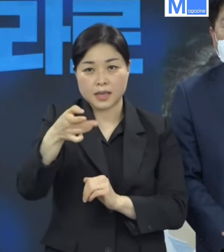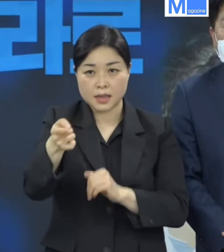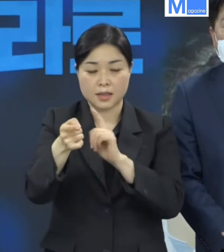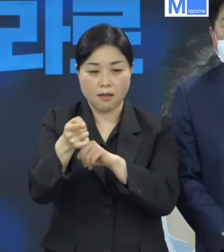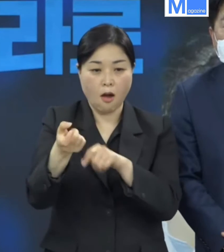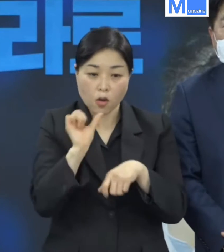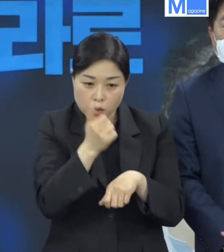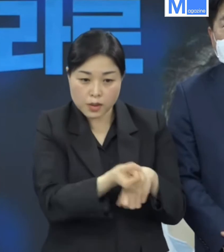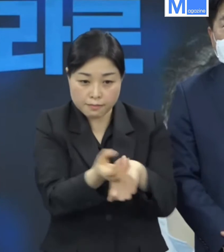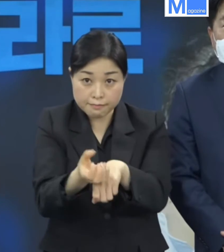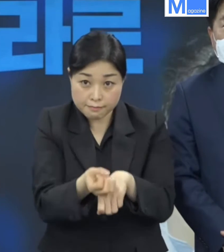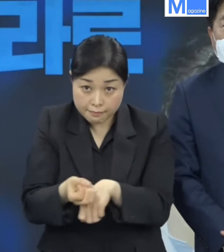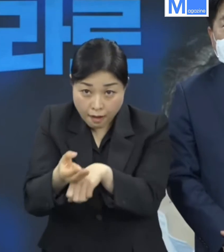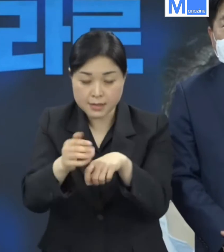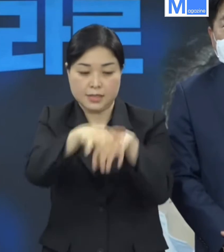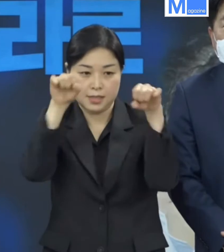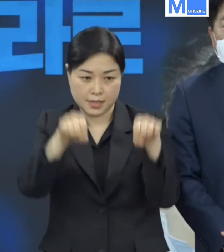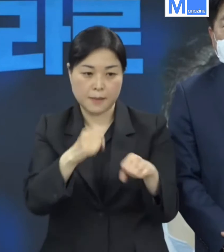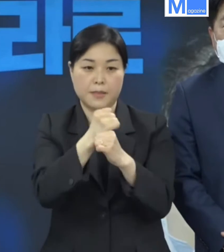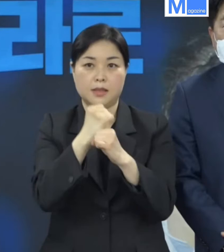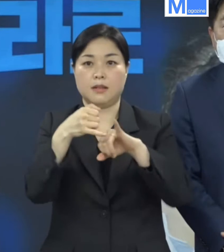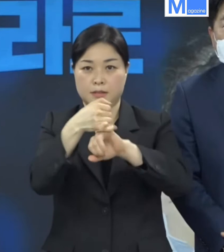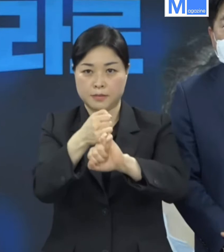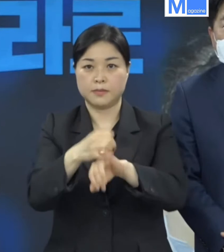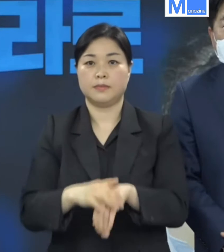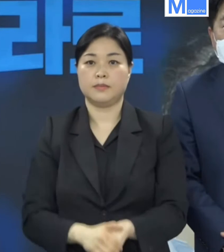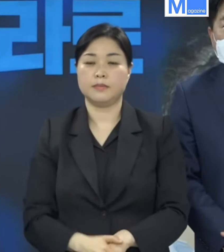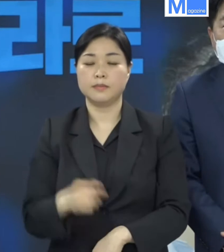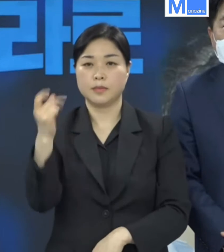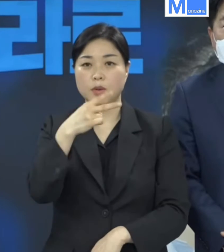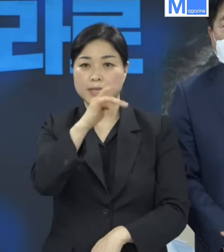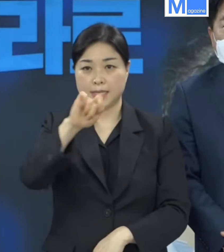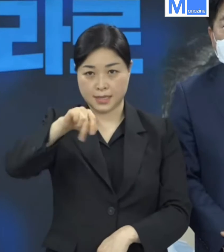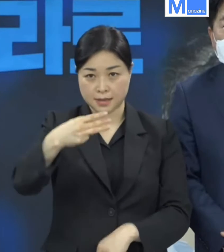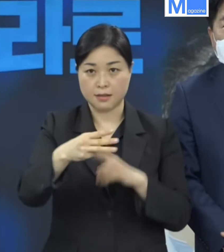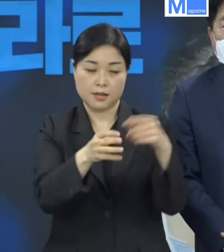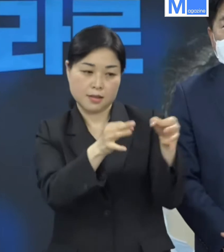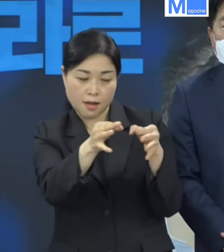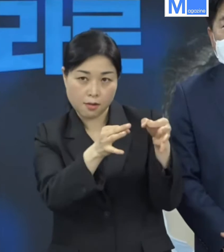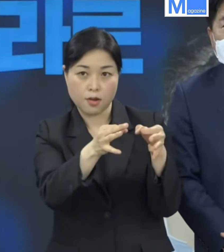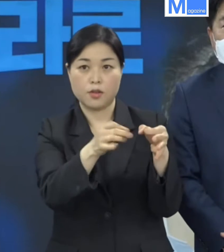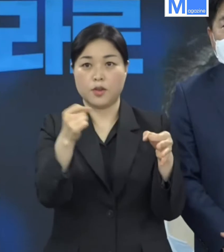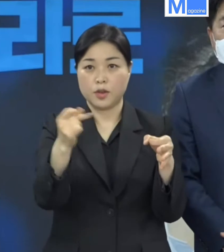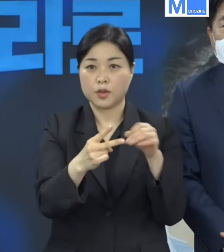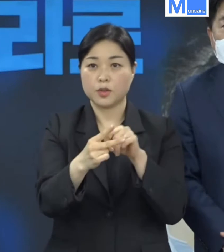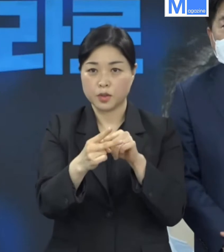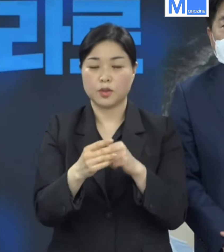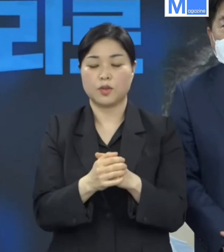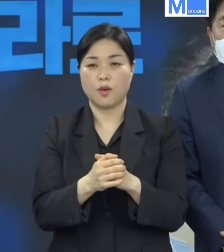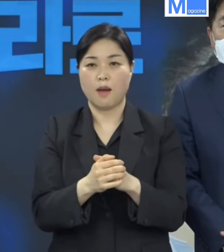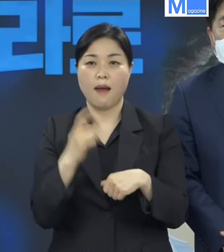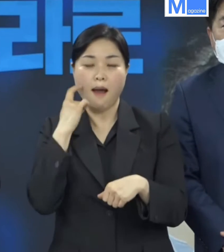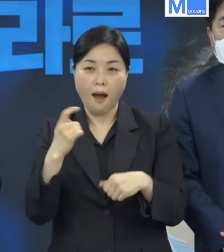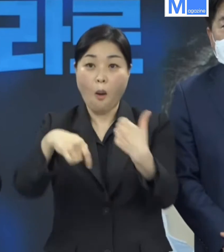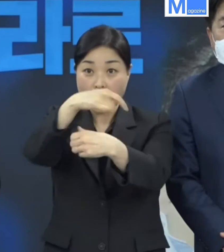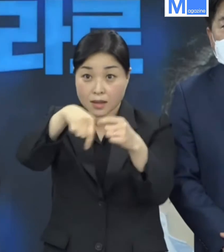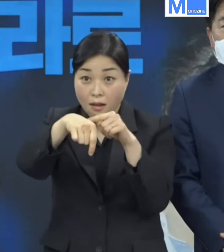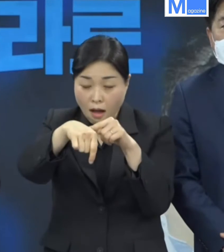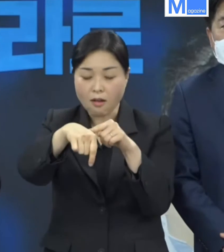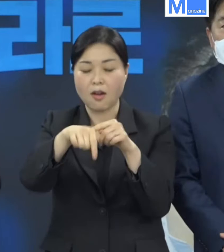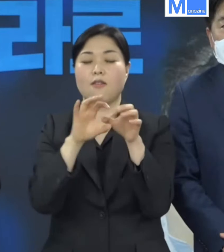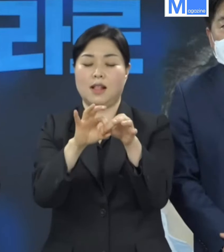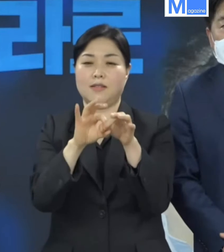플랫폼을 구축할 것입니다. 아울러서 디지털 상권, 메타버스 가게 같은 스마트 상점